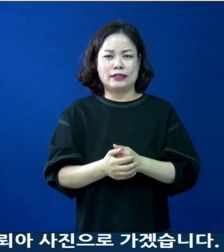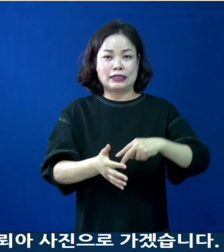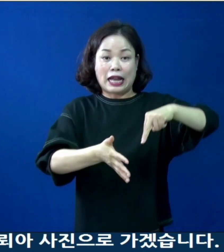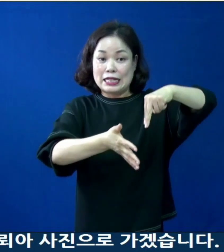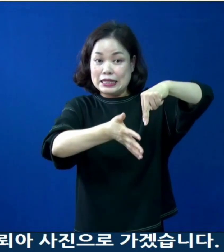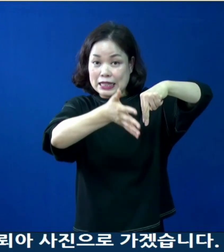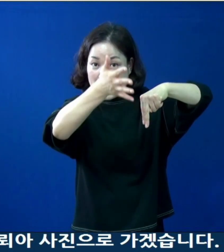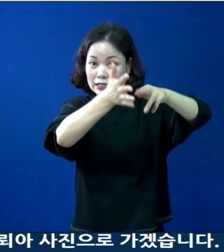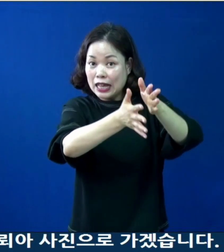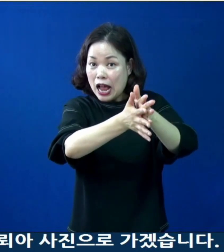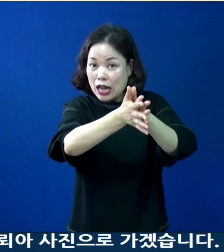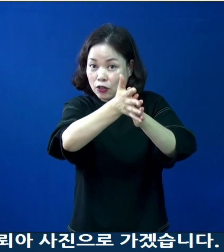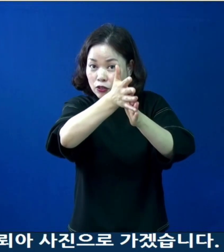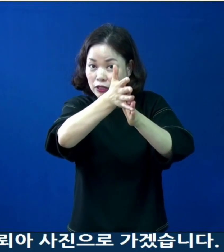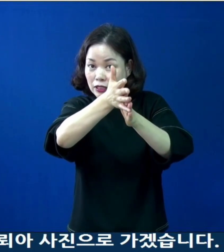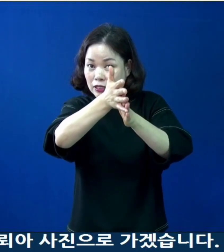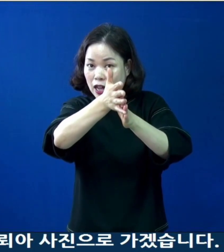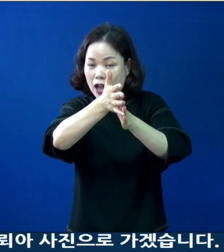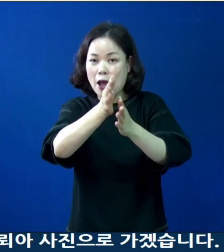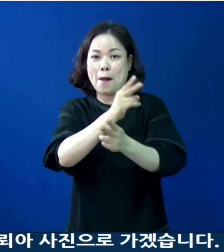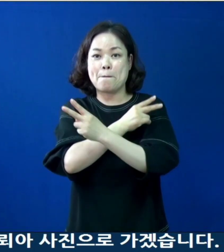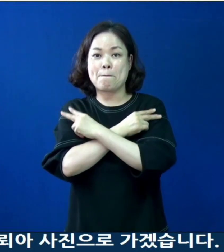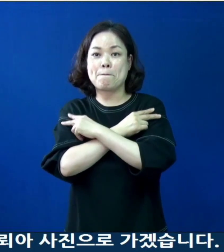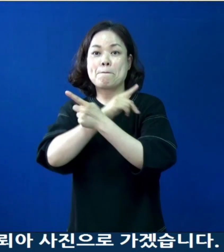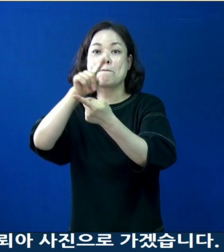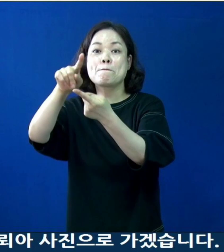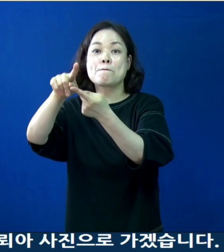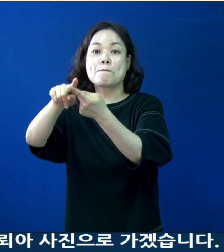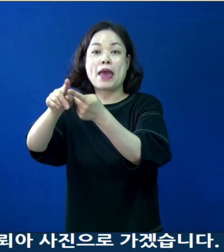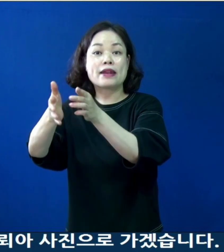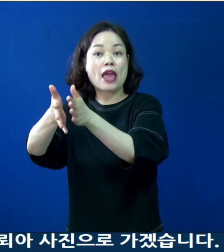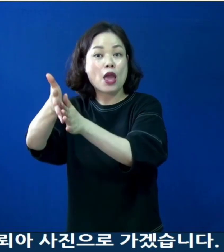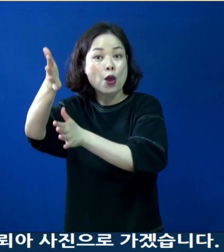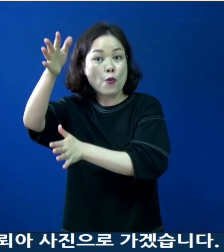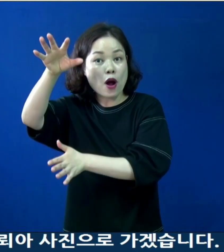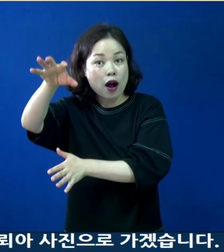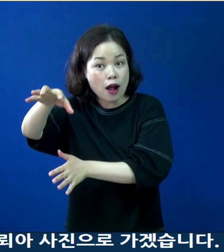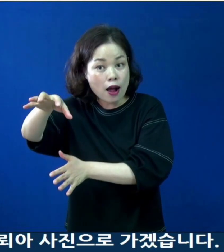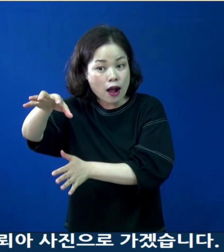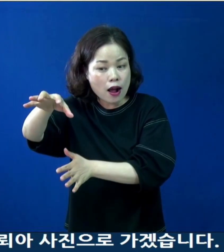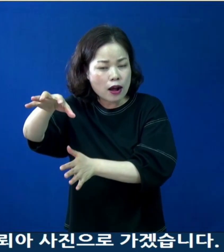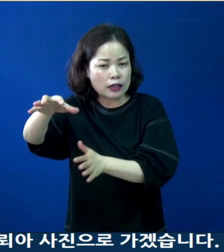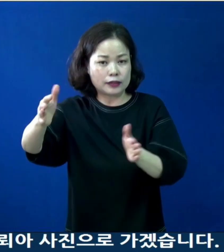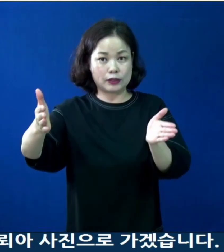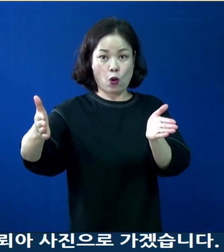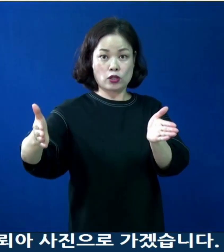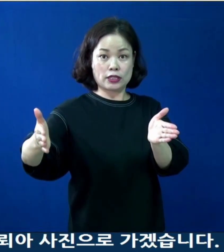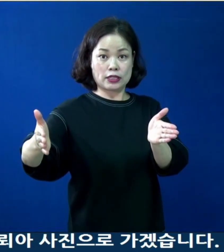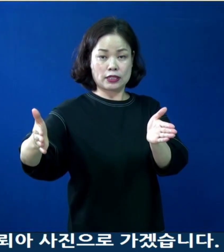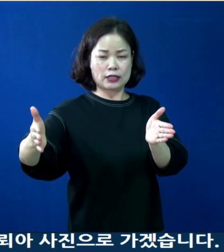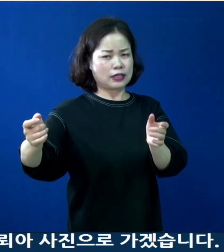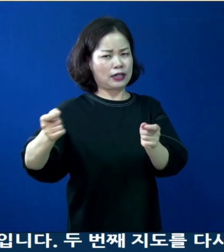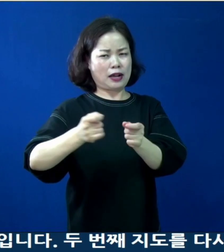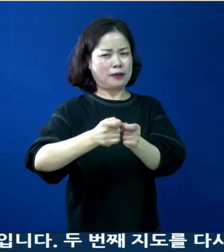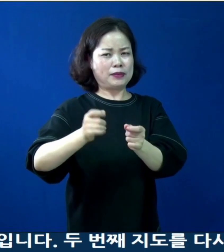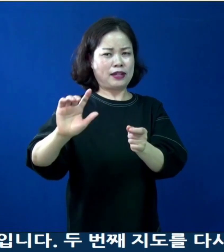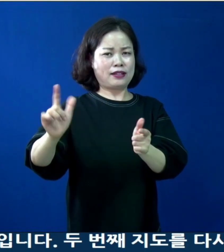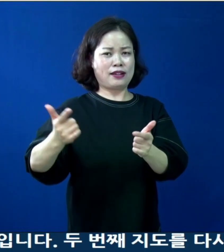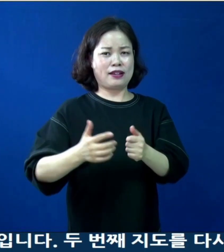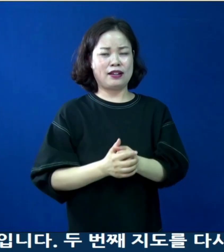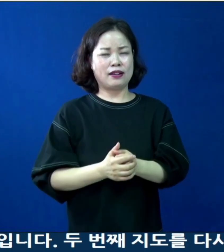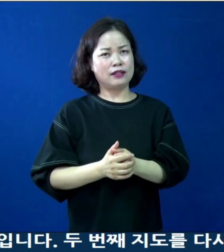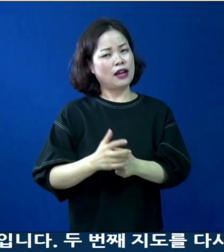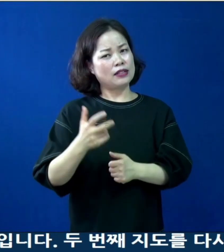데살로니가하고 베레아 위치를 보셔야 됩니다. 데살로니가하고 베레아 저 거리가 가깝진 않아요.